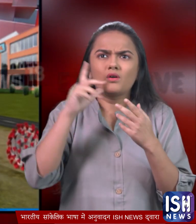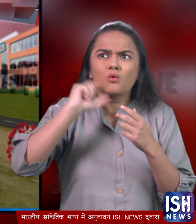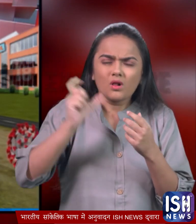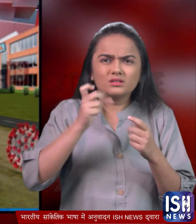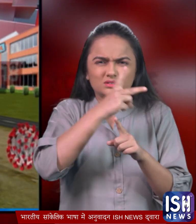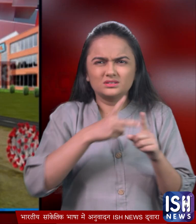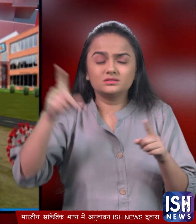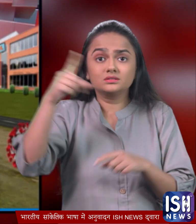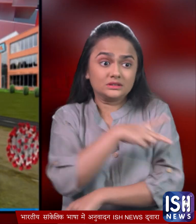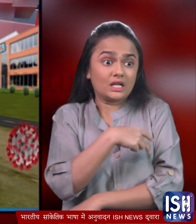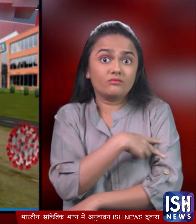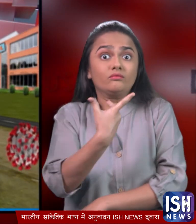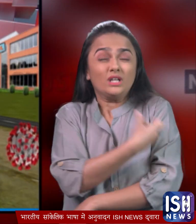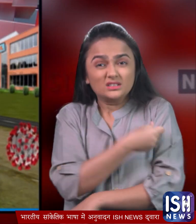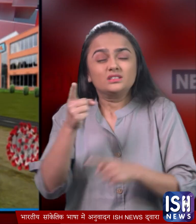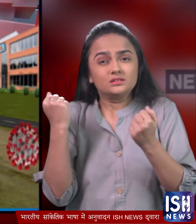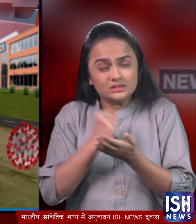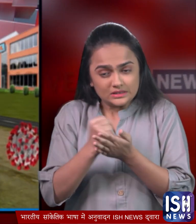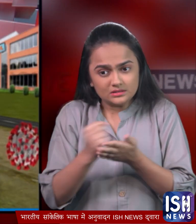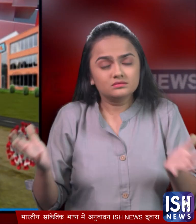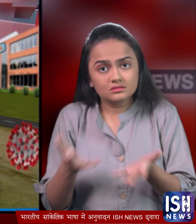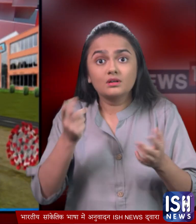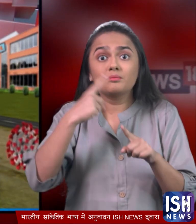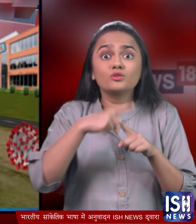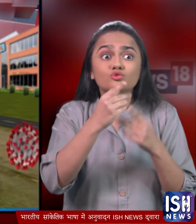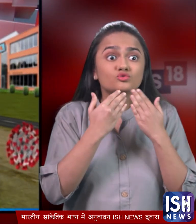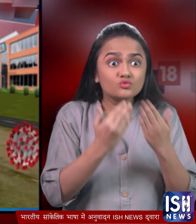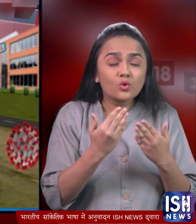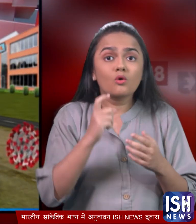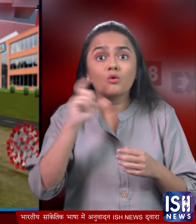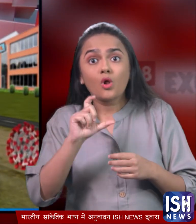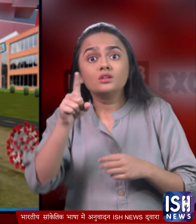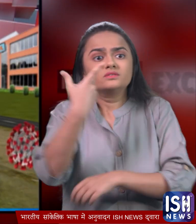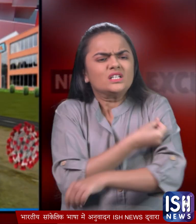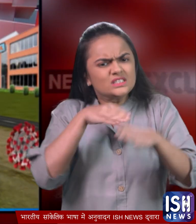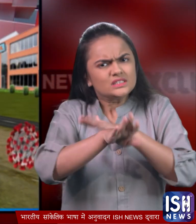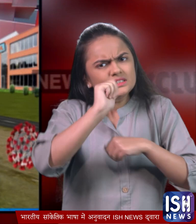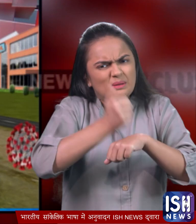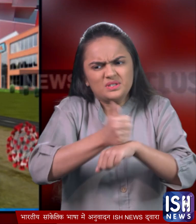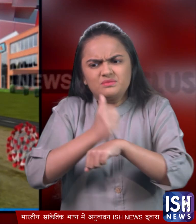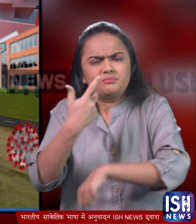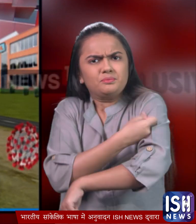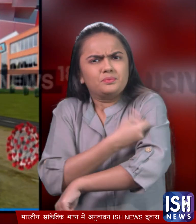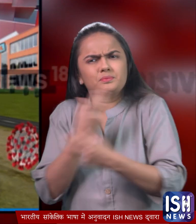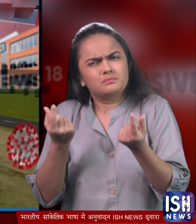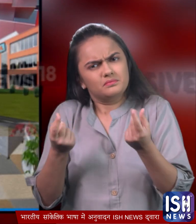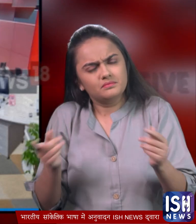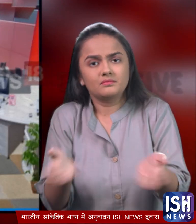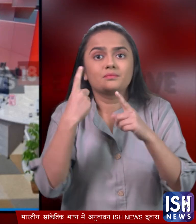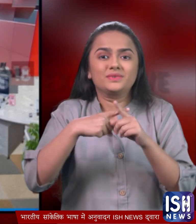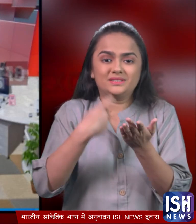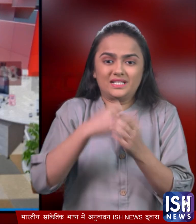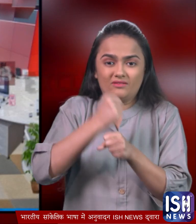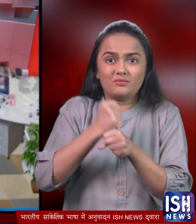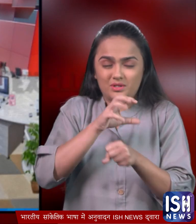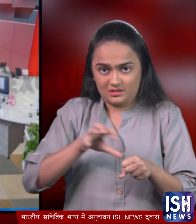गए कि वो अपने स्टाफ के वैक्सीनेशन पर जोर दें और जरूरत पड़े तो स्कूल और कॉलेजों में ही वैक्सीनेशन कैंप लगवाए जाएं। इसके अलावा राज्य के